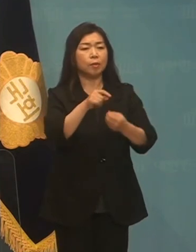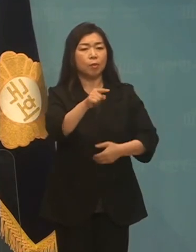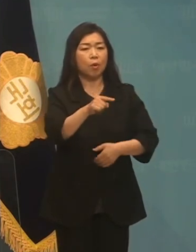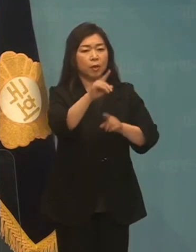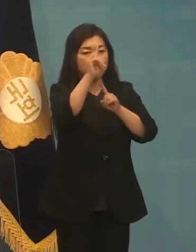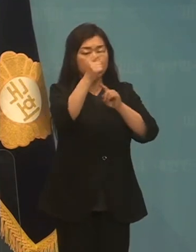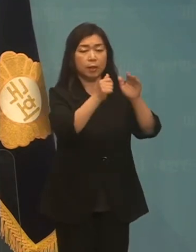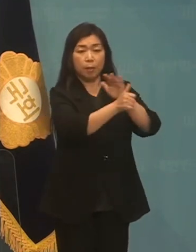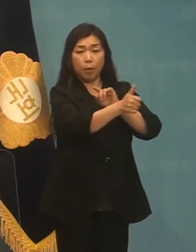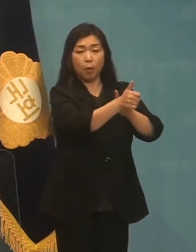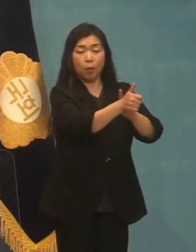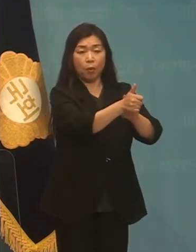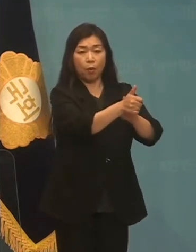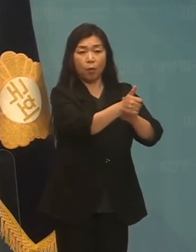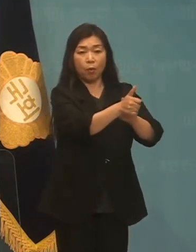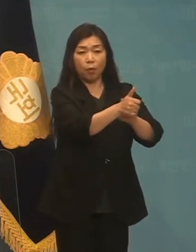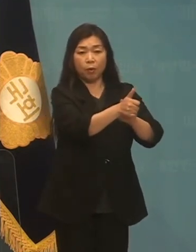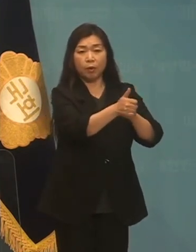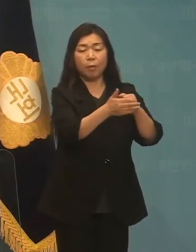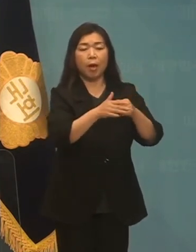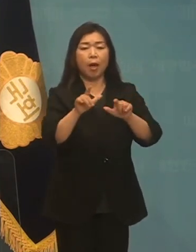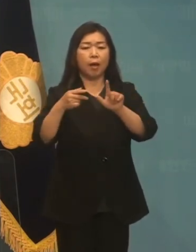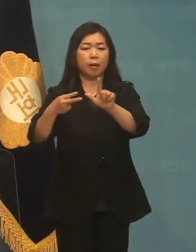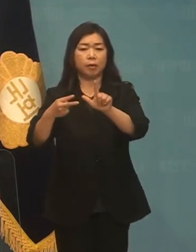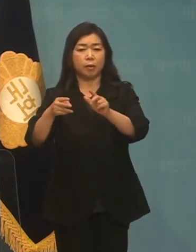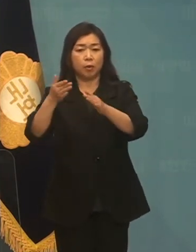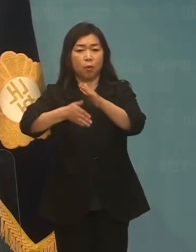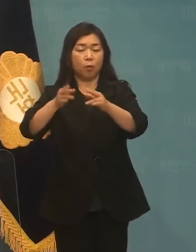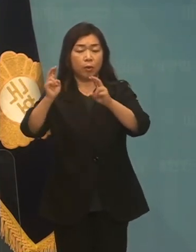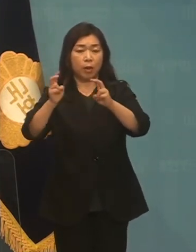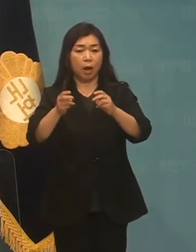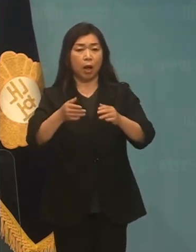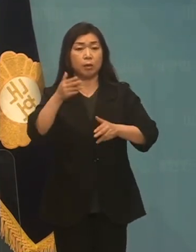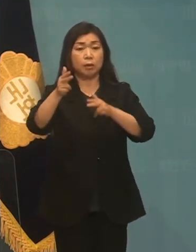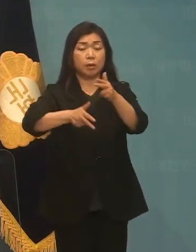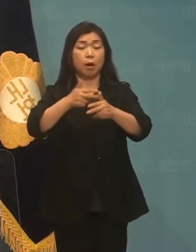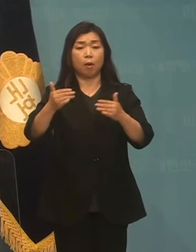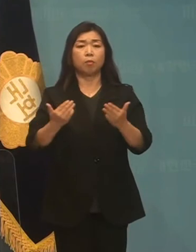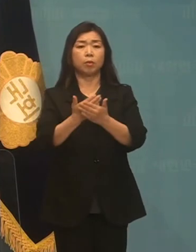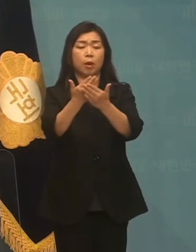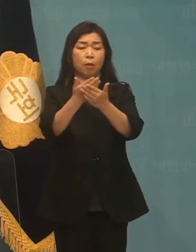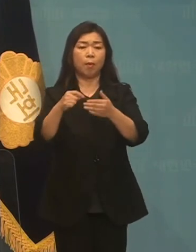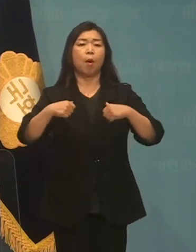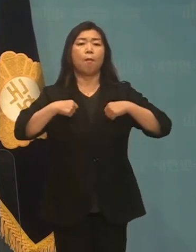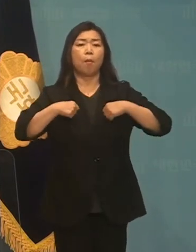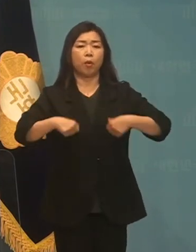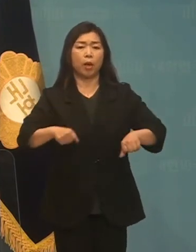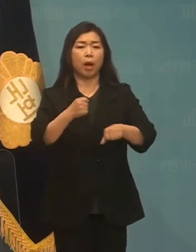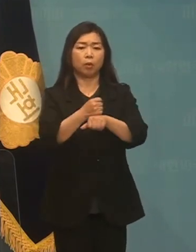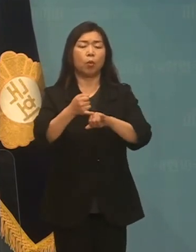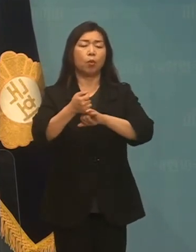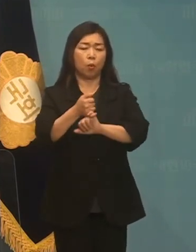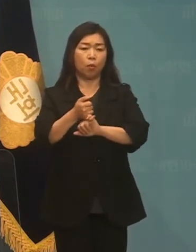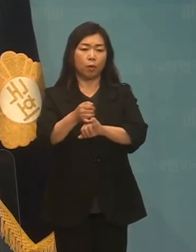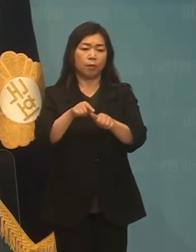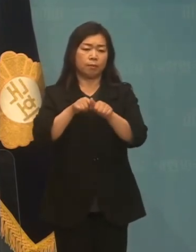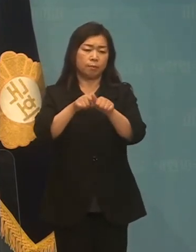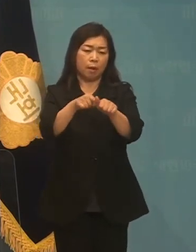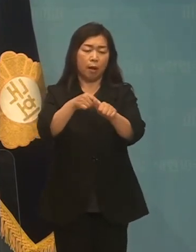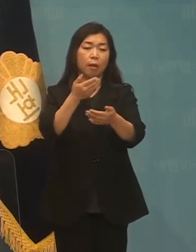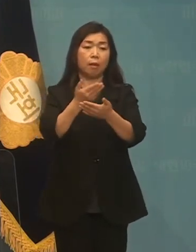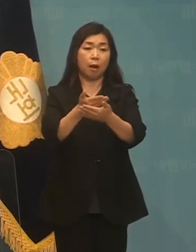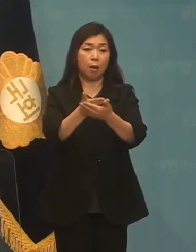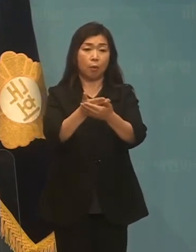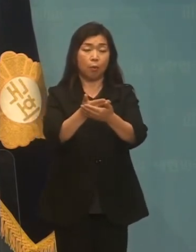이모 대표로부터 LH공사가 사업 추진을 포기할 수 있도록 힘써